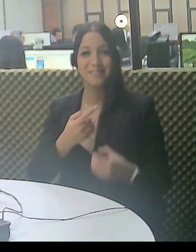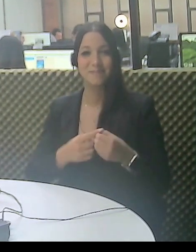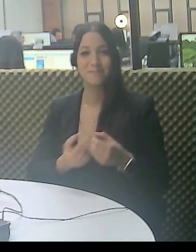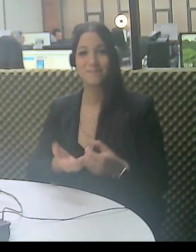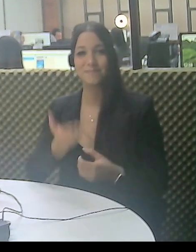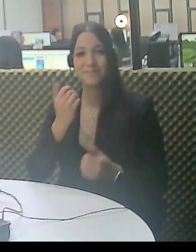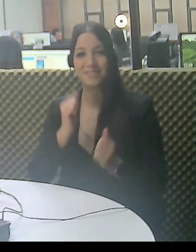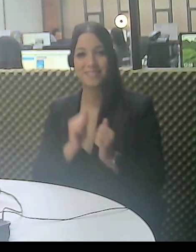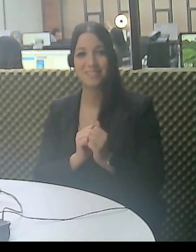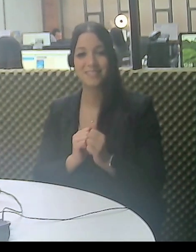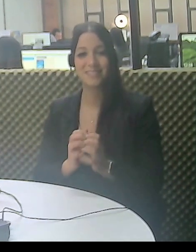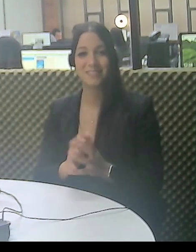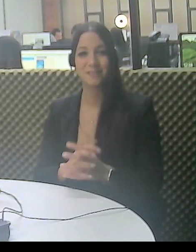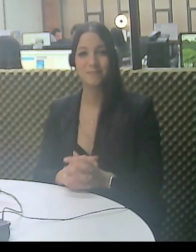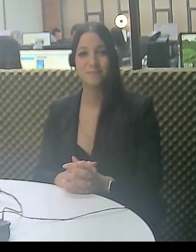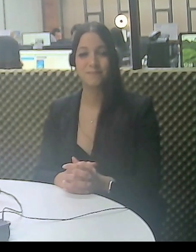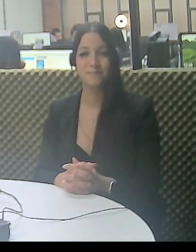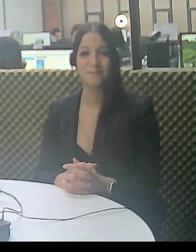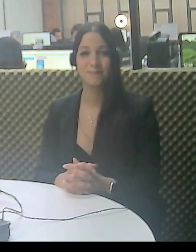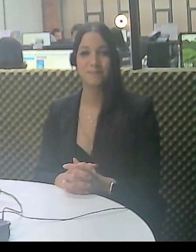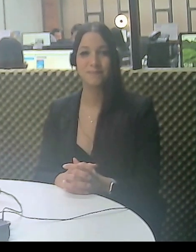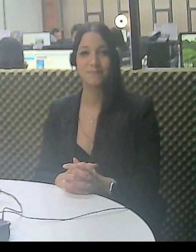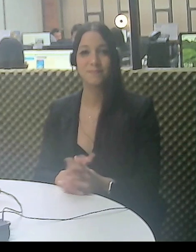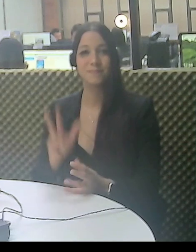Nossa Cidade. Vamos juntos!